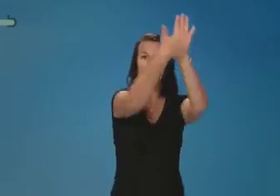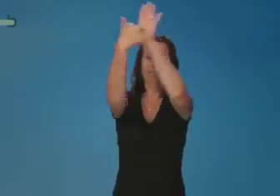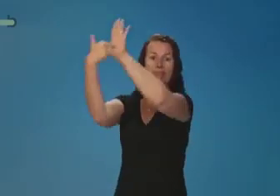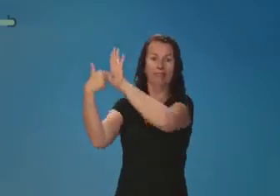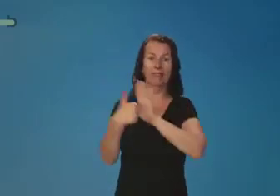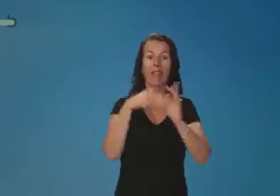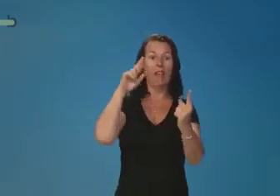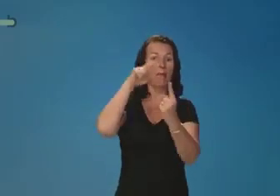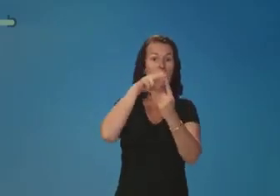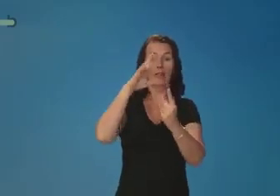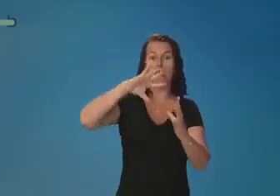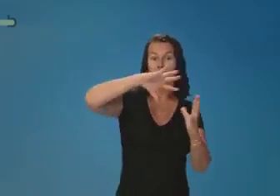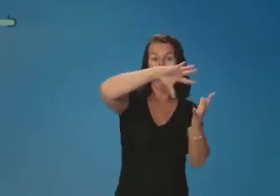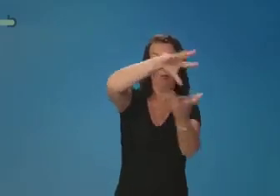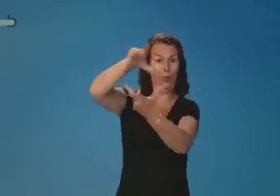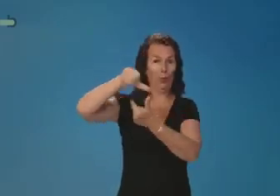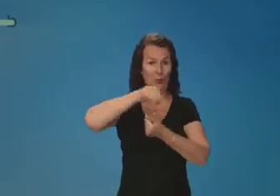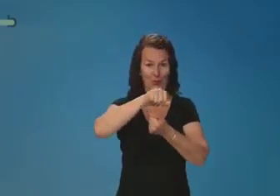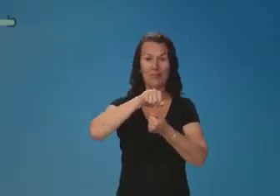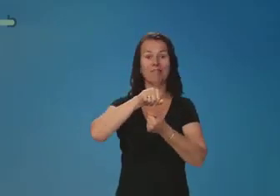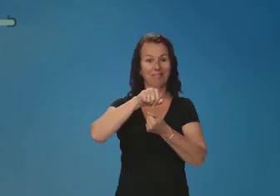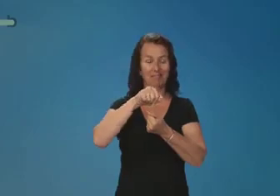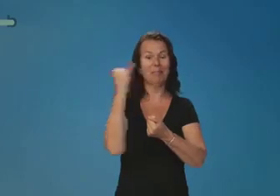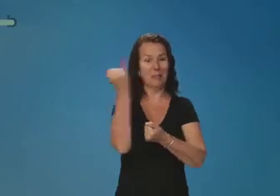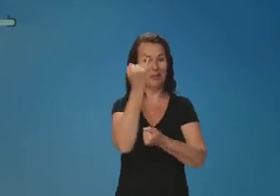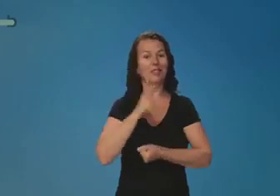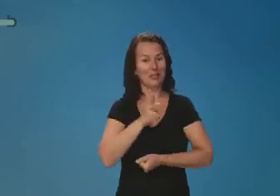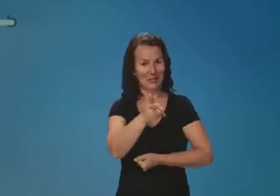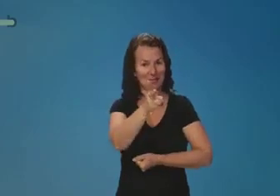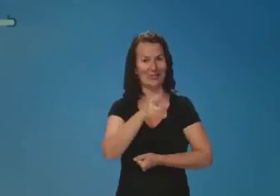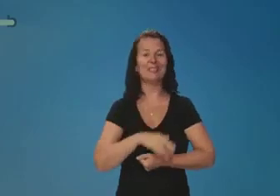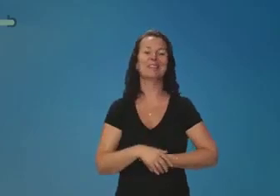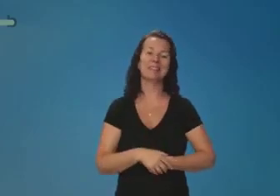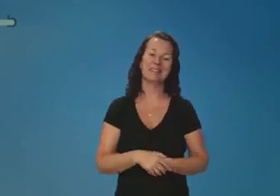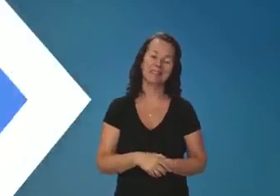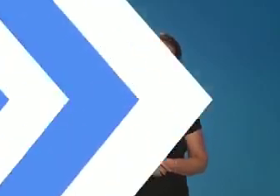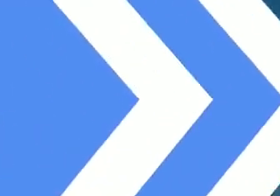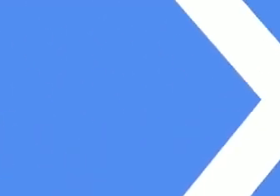sendo uma referência mundial, e é importante dar continuidade a este trabalho.